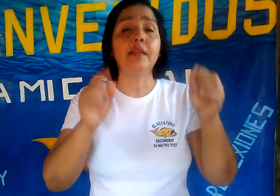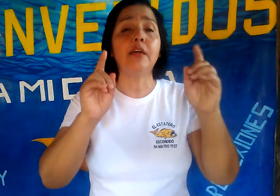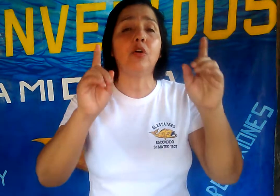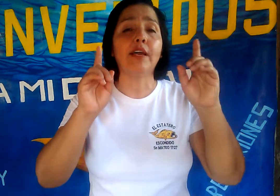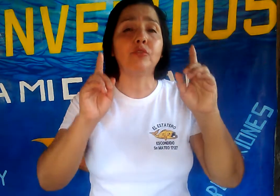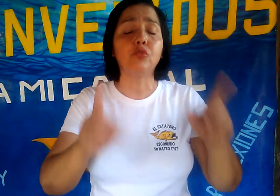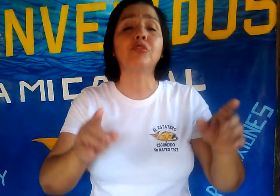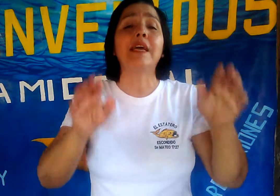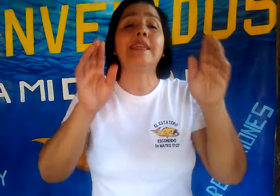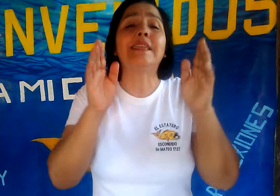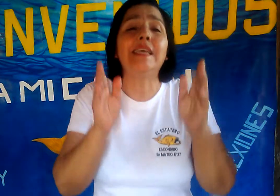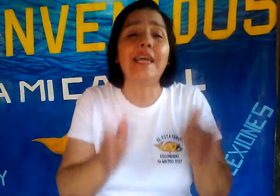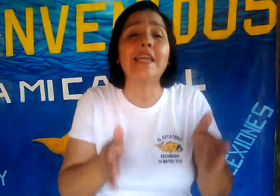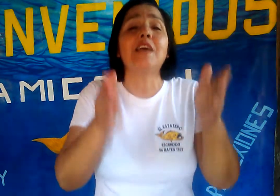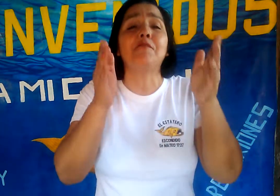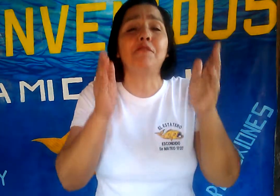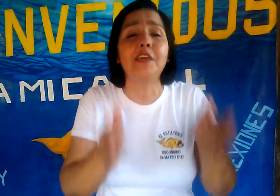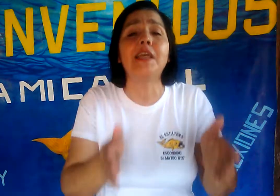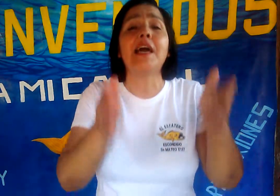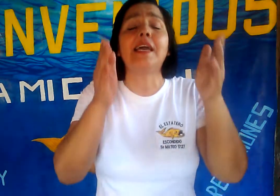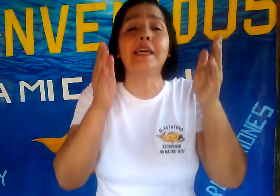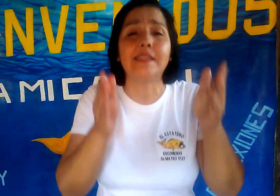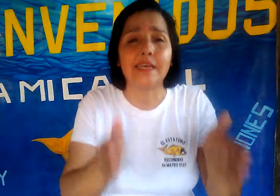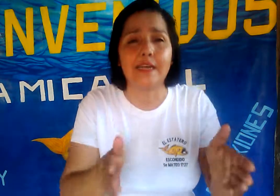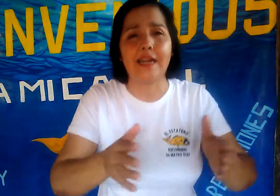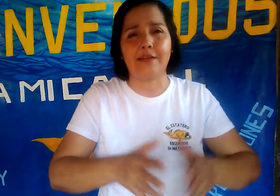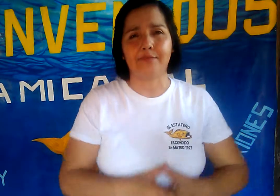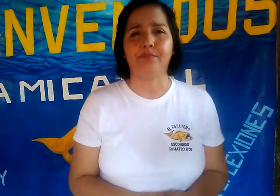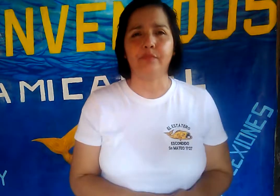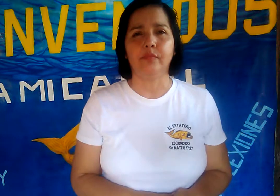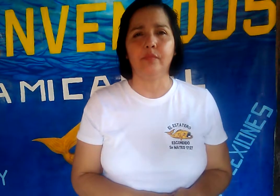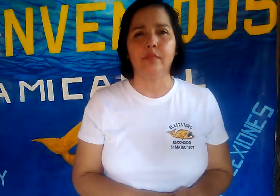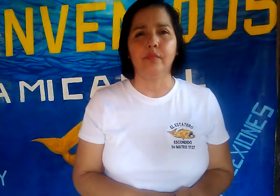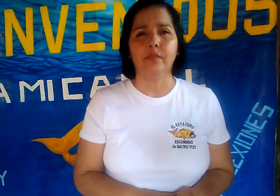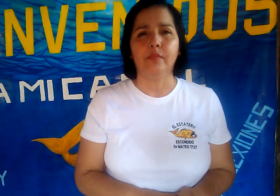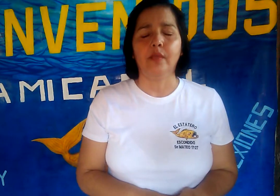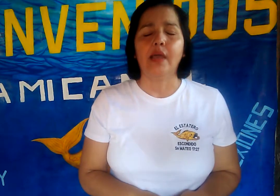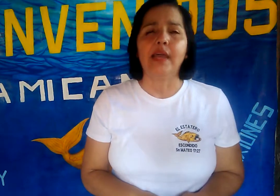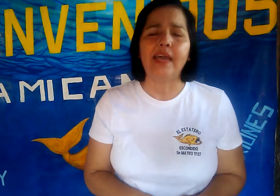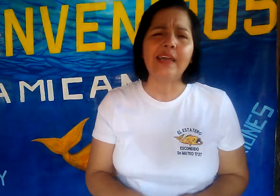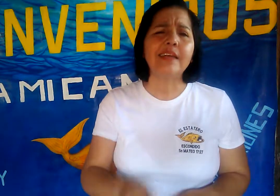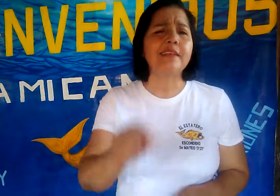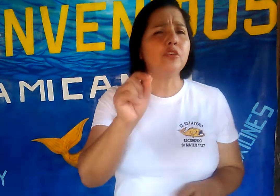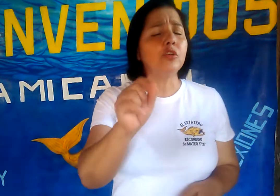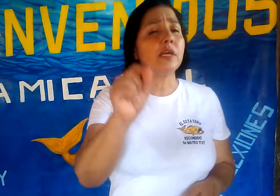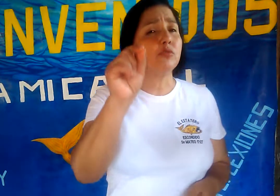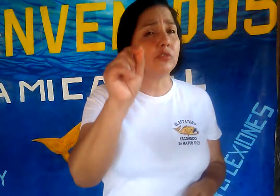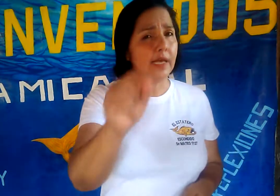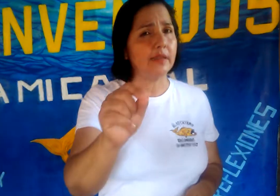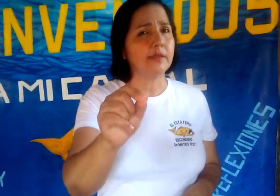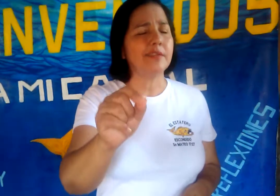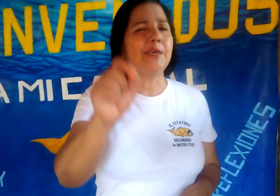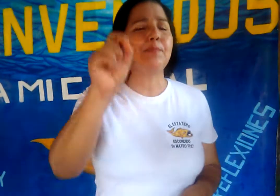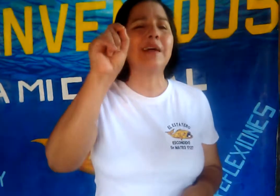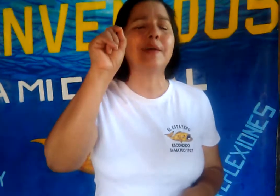dijo jesús tiene vida eterna es decisión de usted si pasa